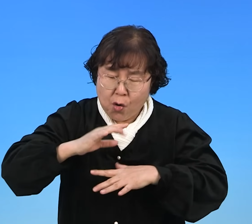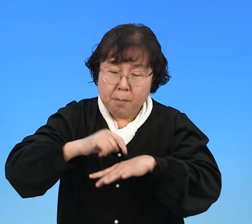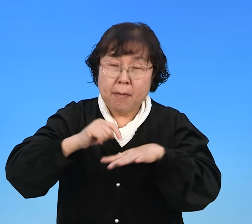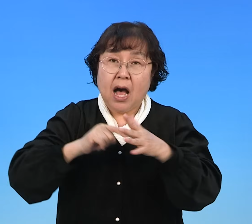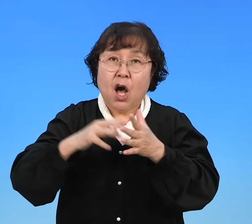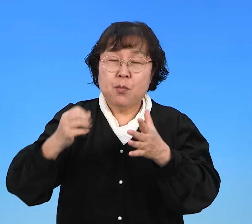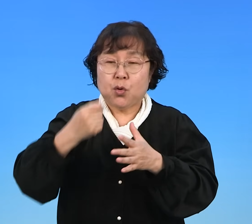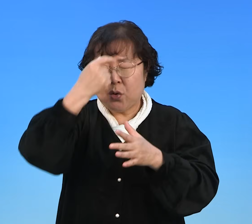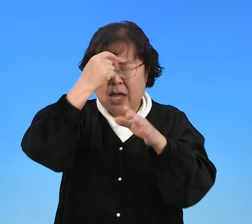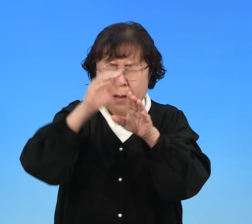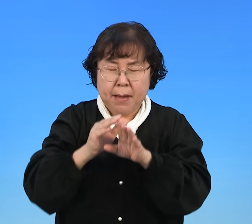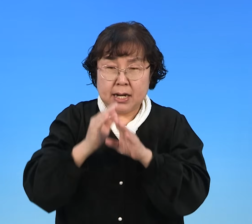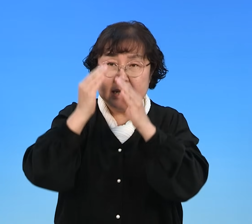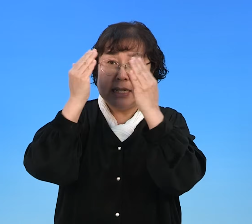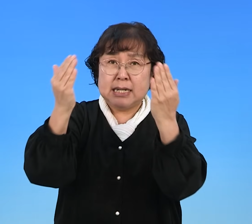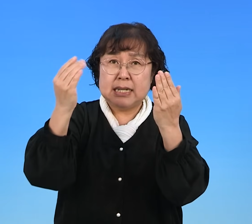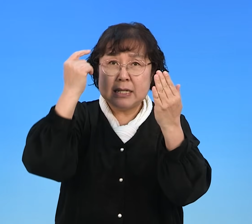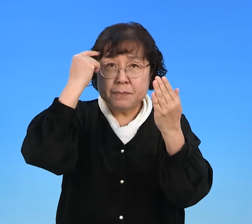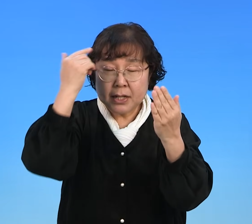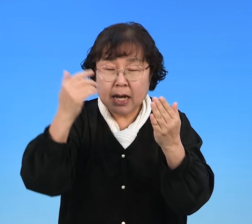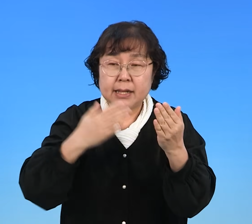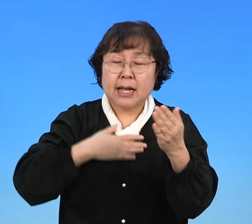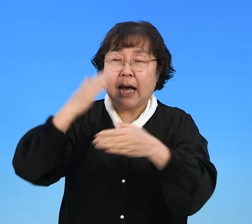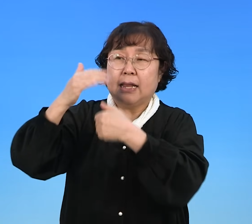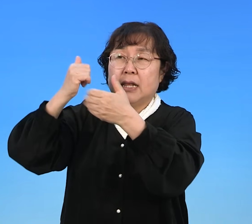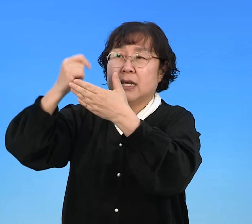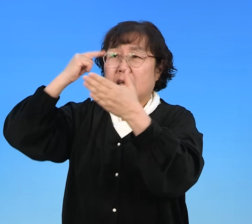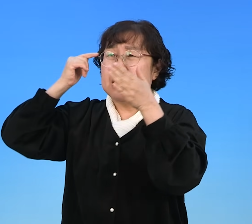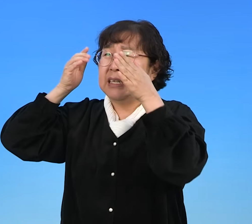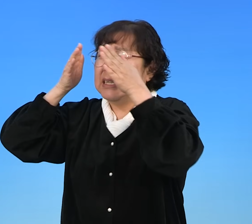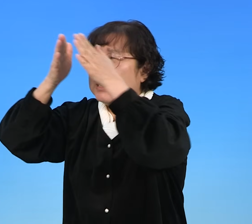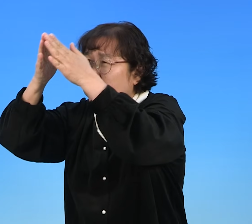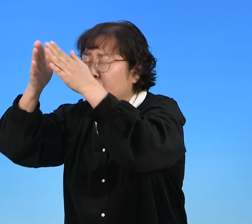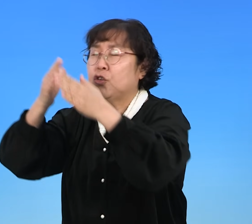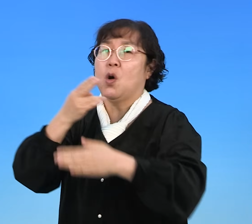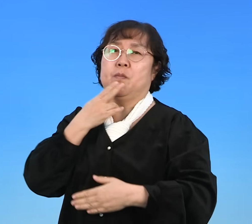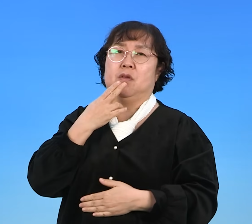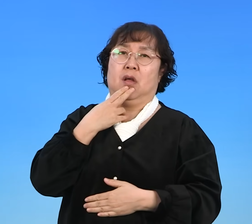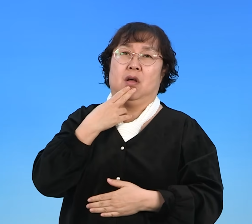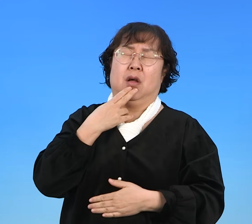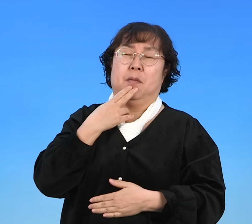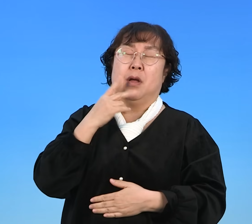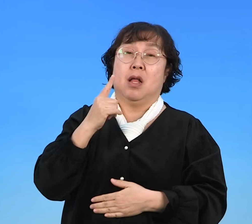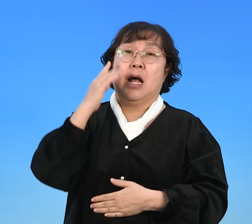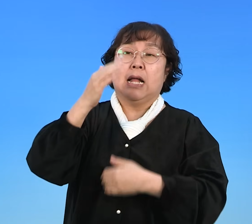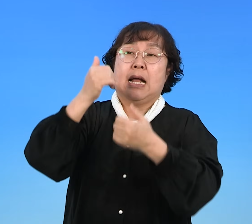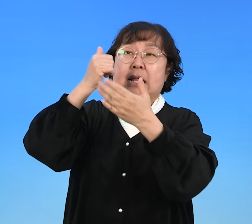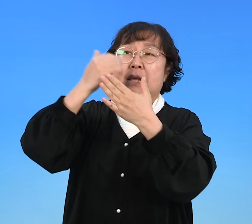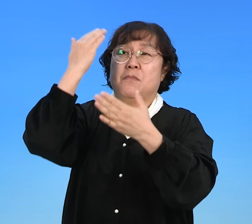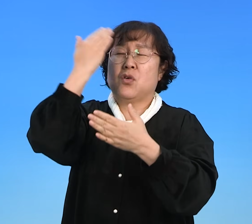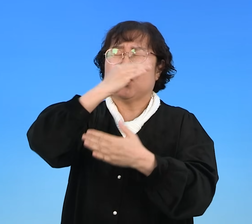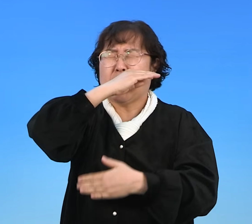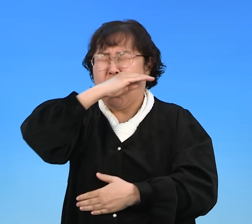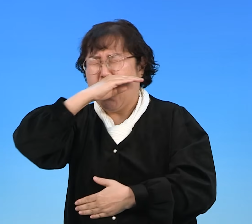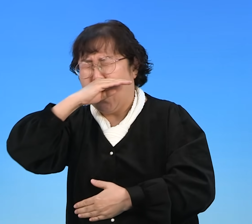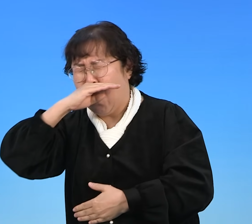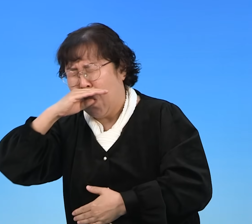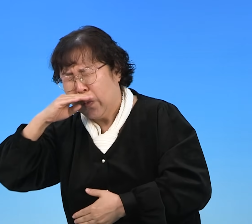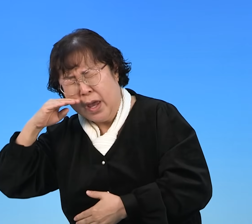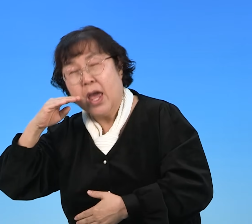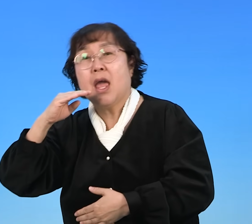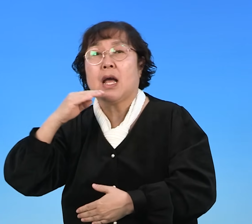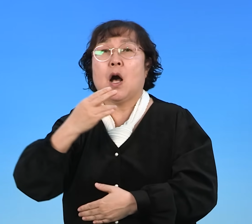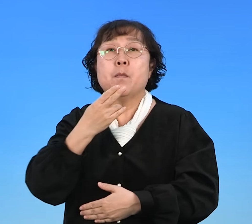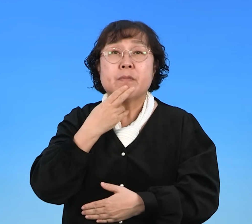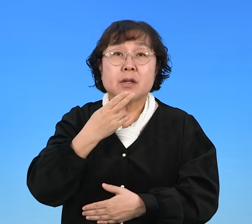마음으로 예배를 드리세요. 내가 하나님께 집중하지 않으면 그 하나님이 너무 경외라는 건 두려워하는